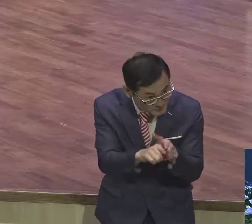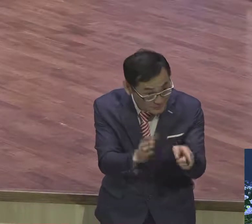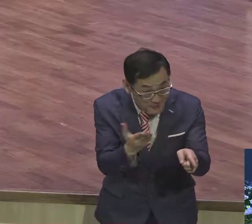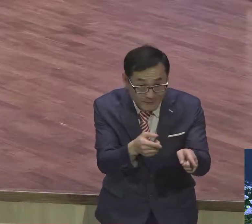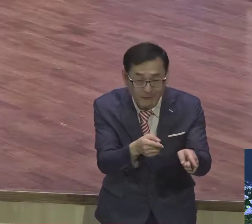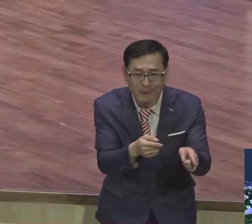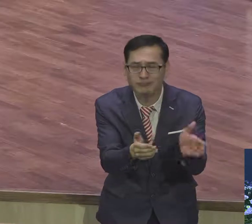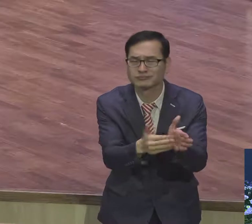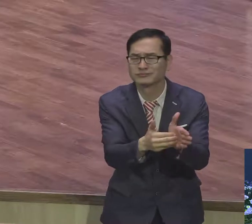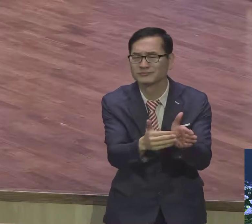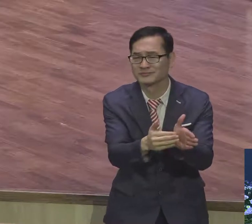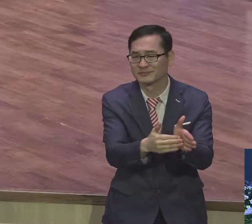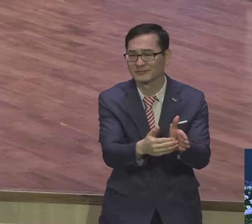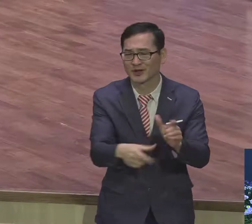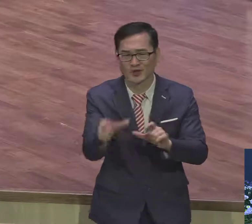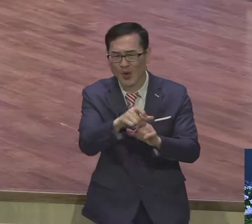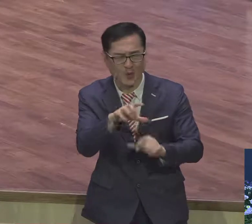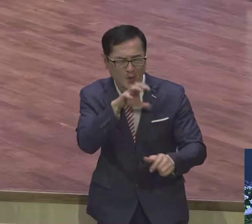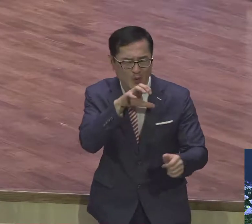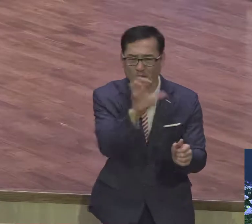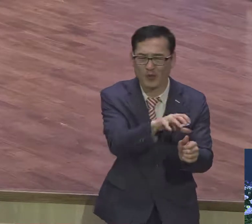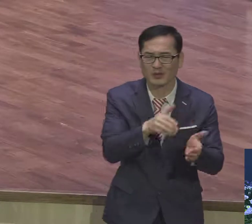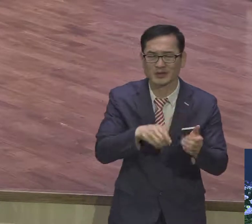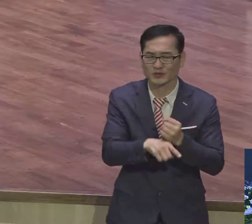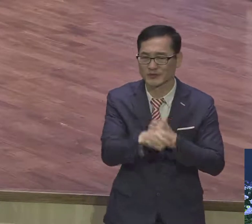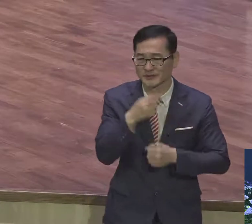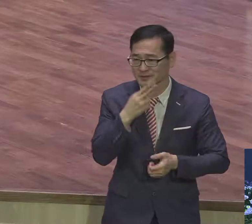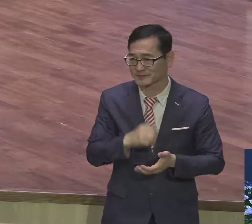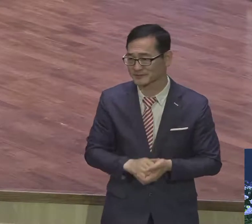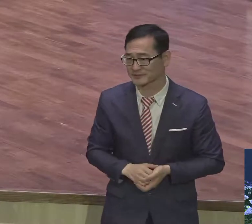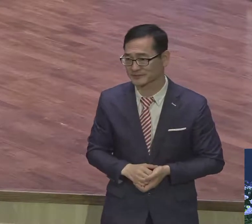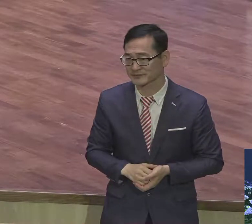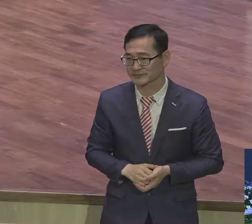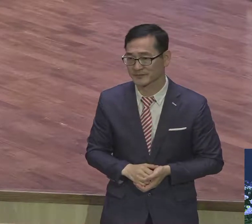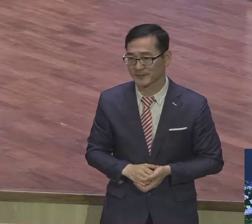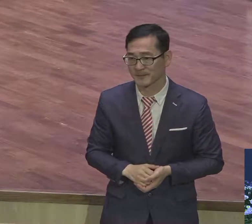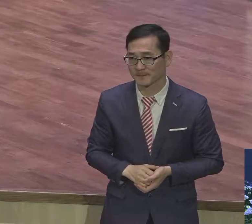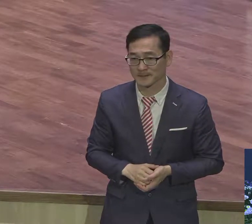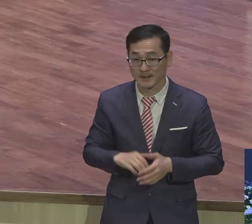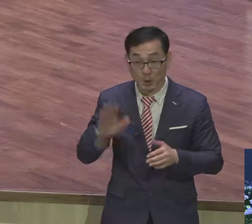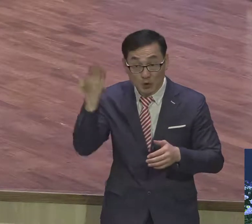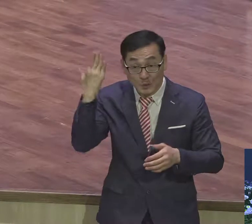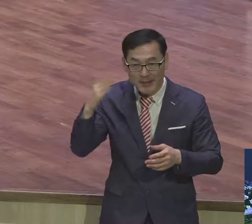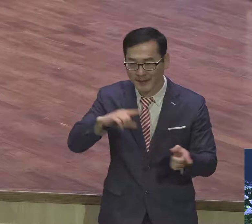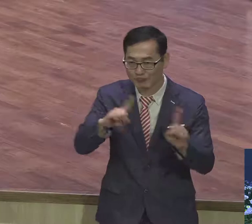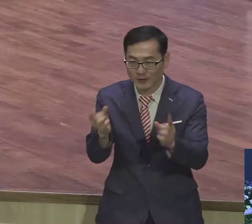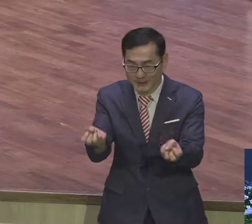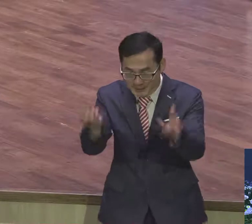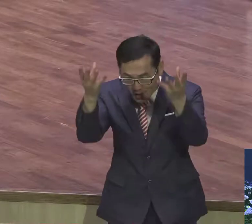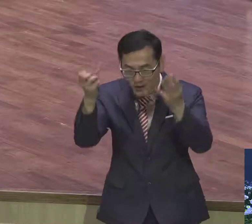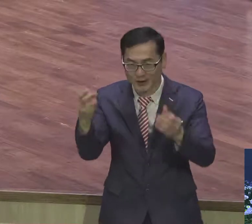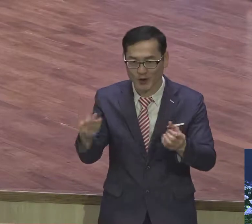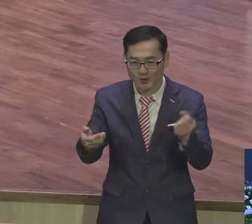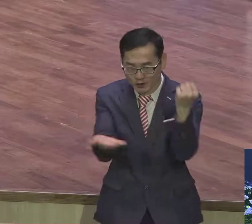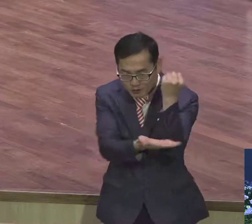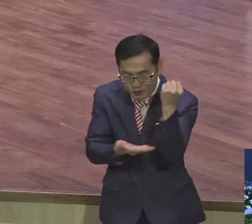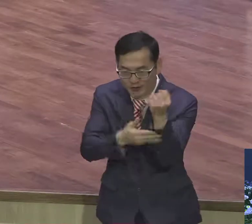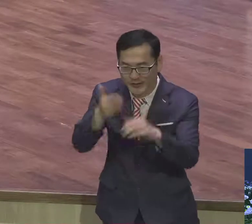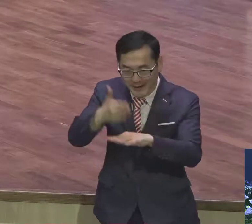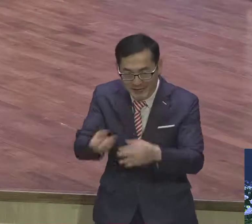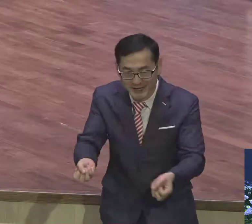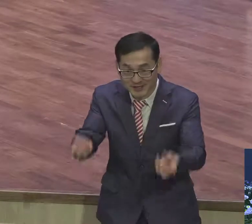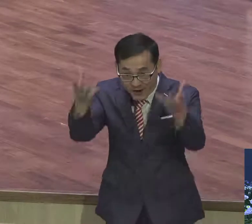말하세요 여러분 지금처럼 부활절 추수감사절 성탄절 이런 특별한 날에